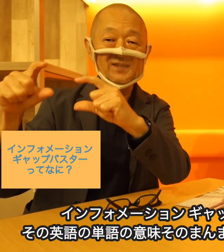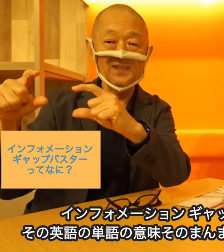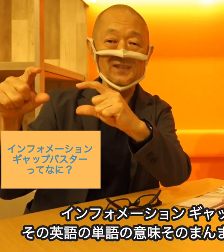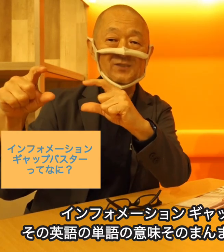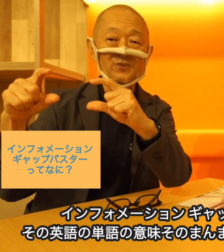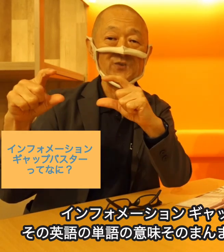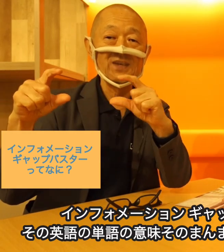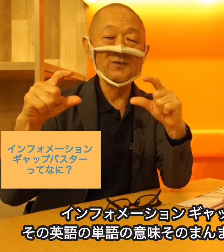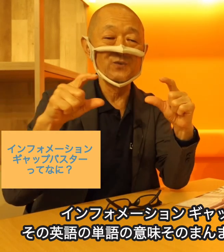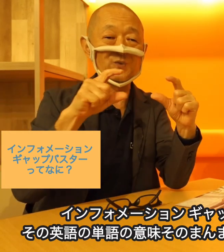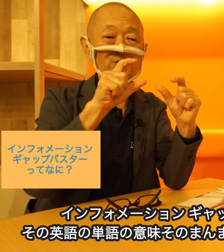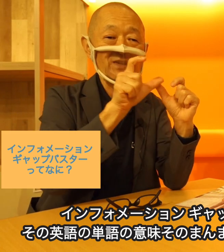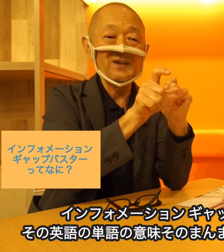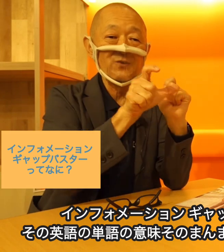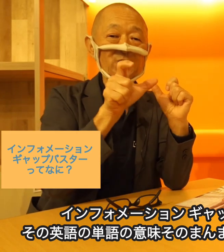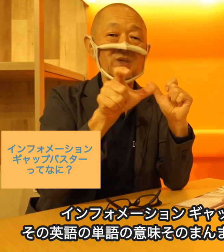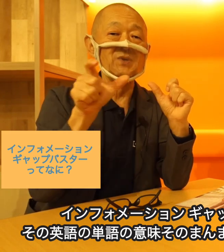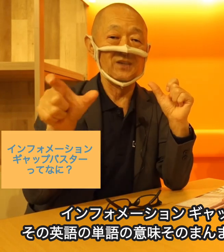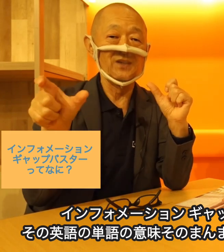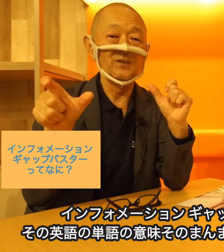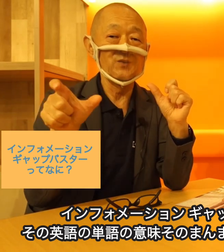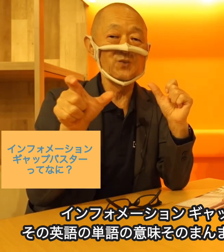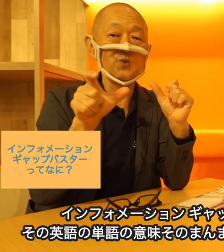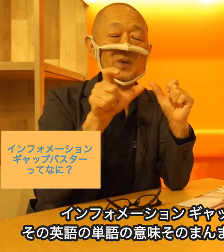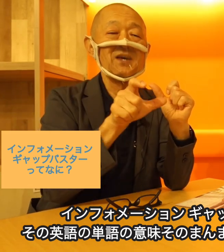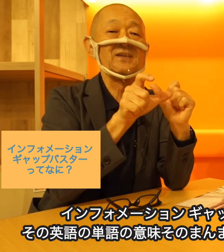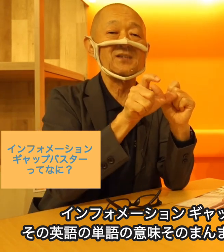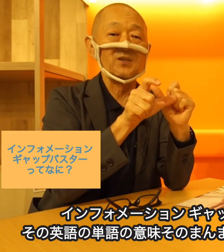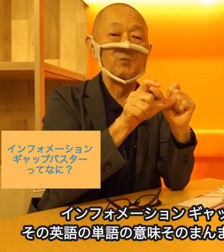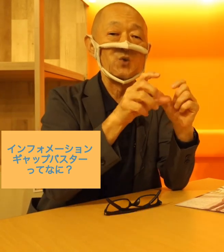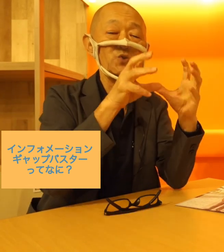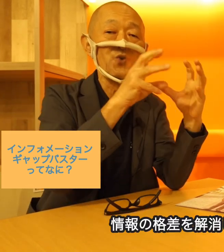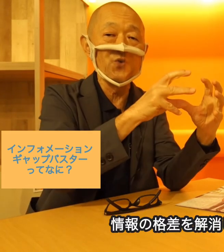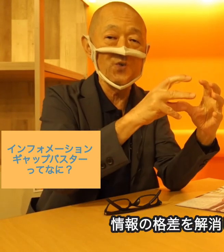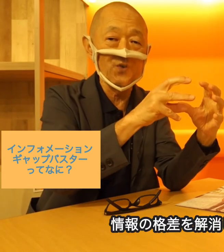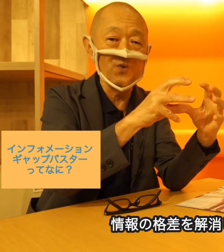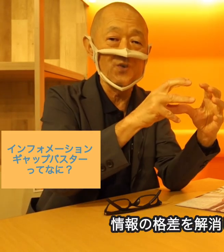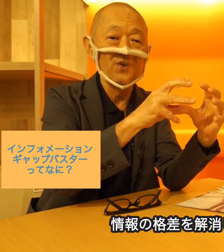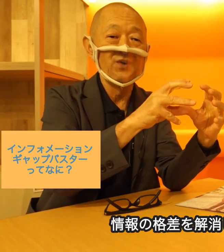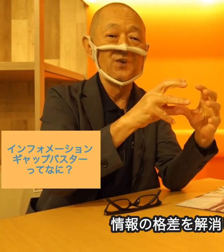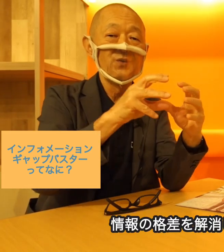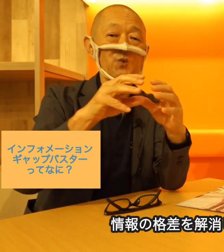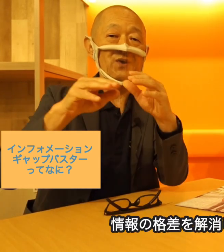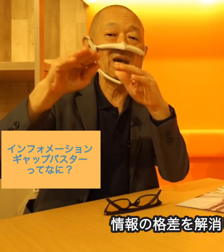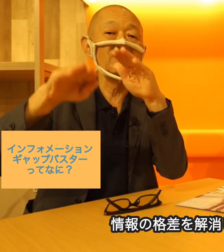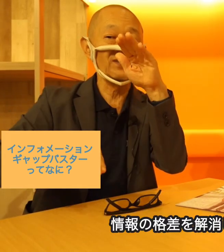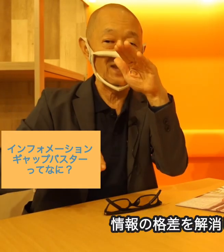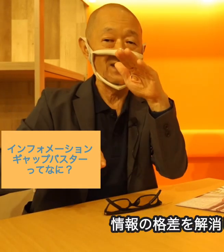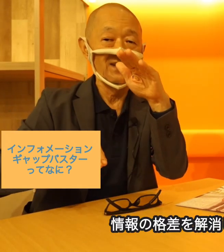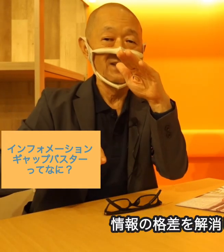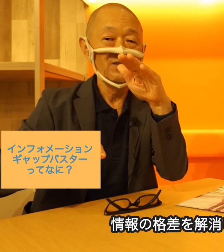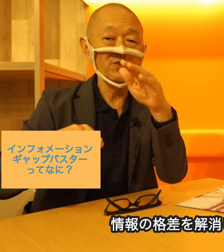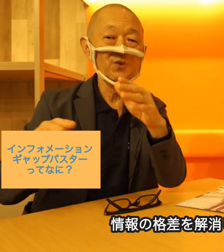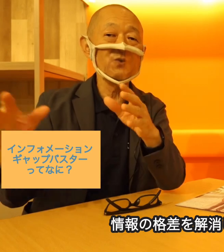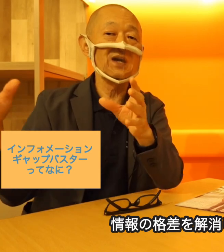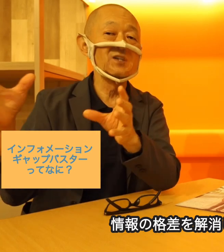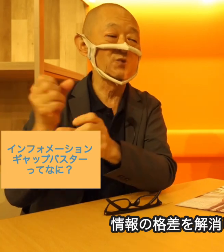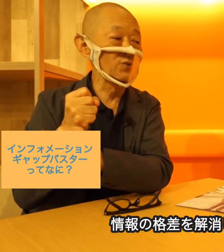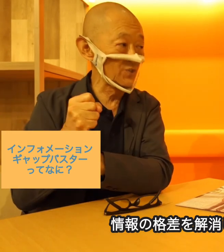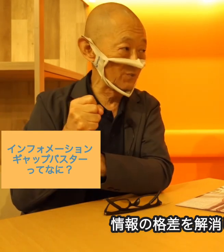ターっていうその英語の単語の意味そのままなんですけども、情報の格差、それを解消しよう